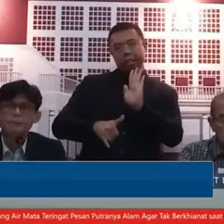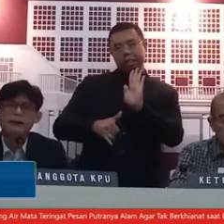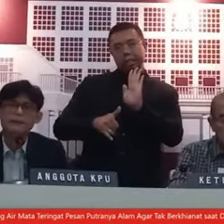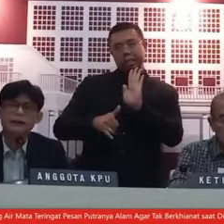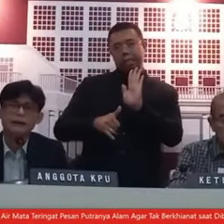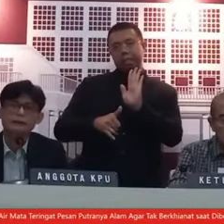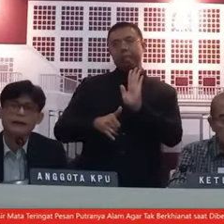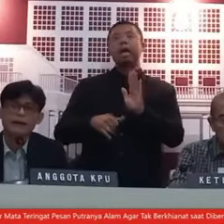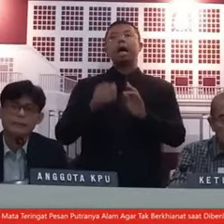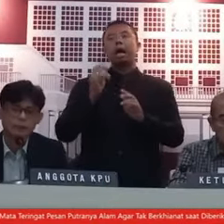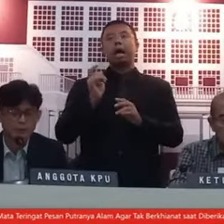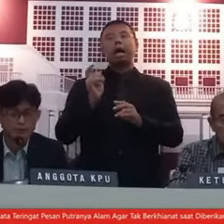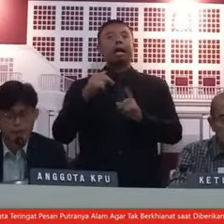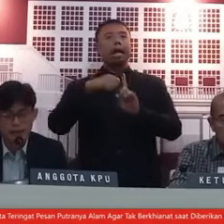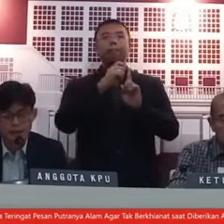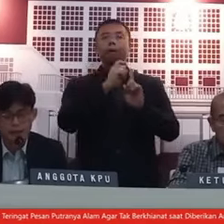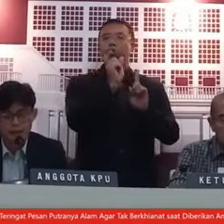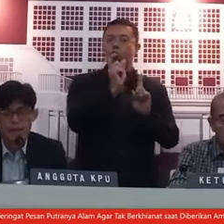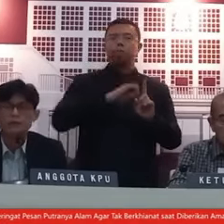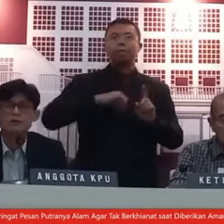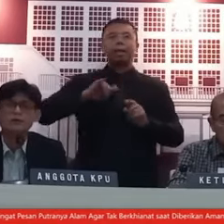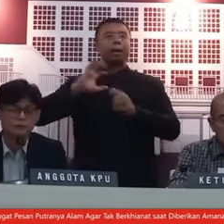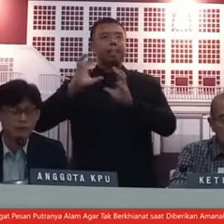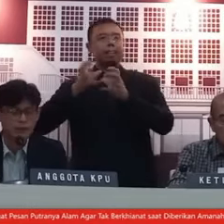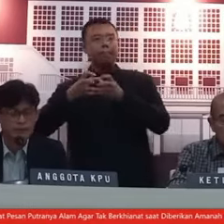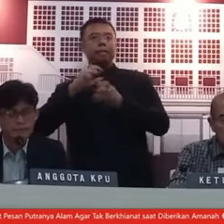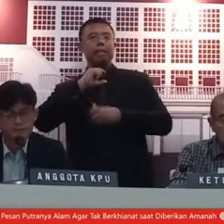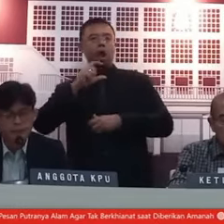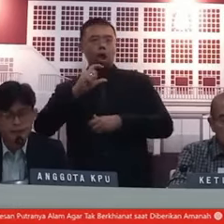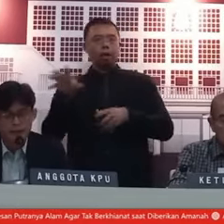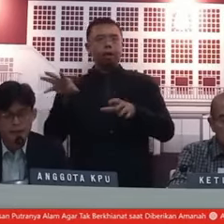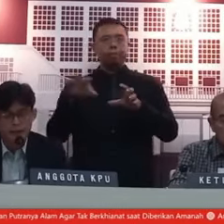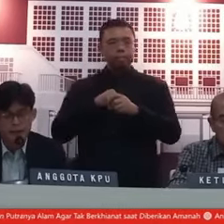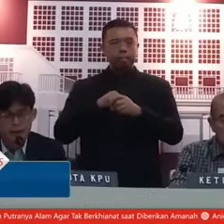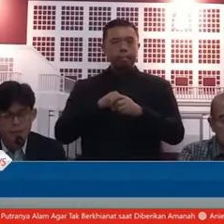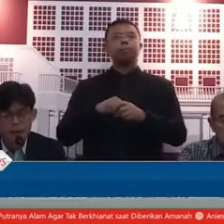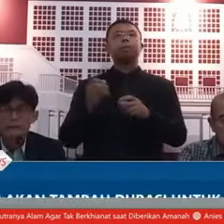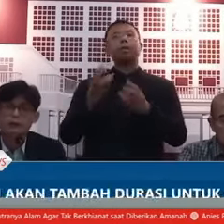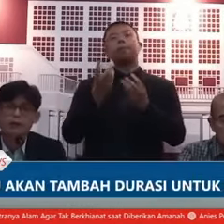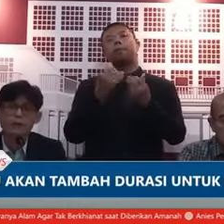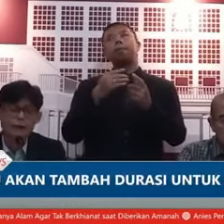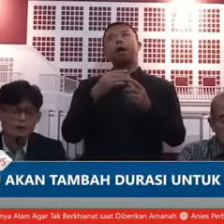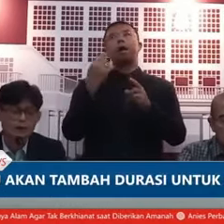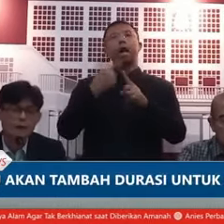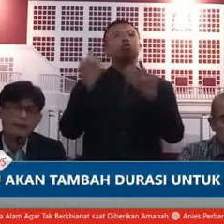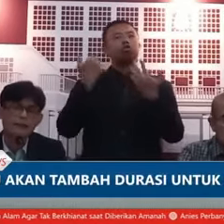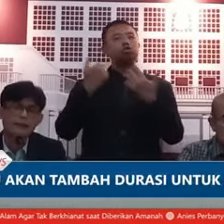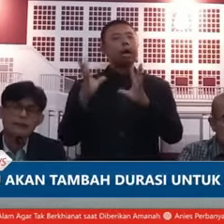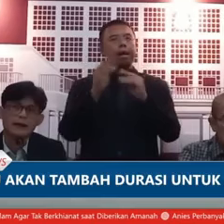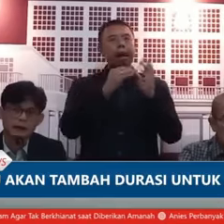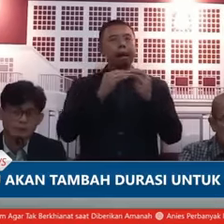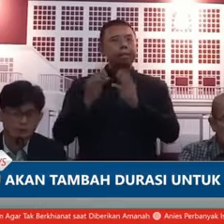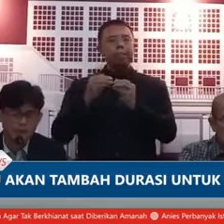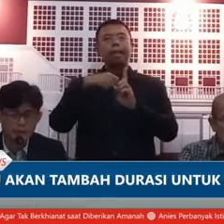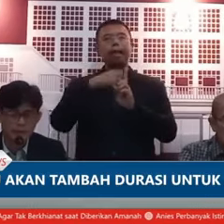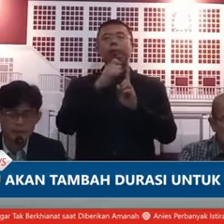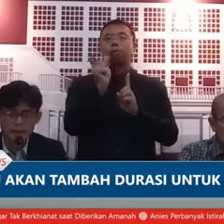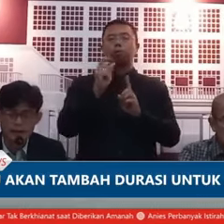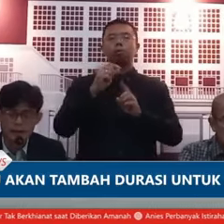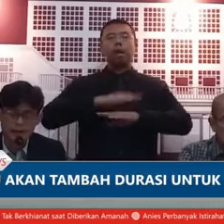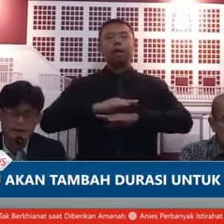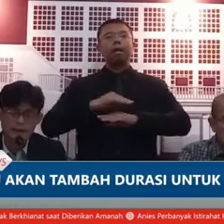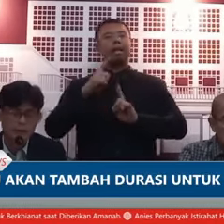hasil rapat disepakati bahwa durasi segmen ke-6 mulanya 2 menit jadi 4 menit. Menurut Agus, meski ada perubahan